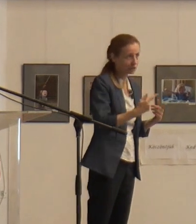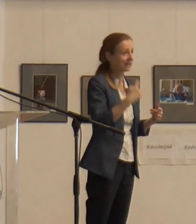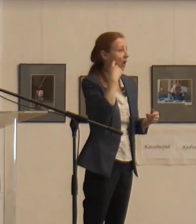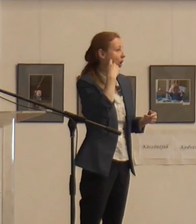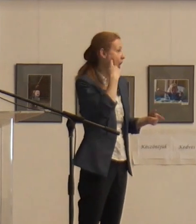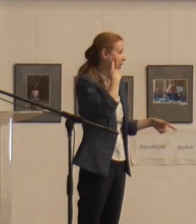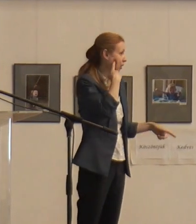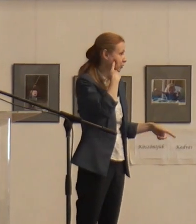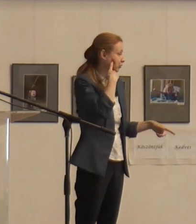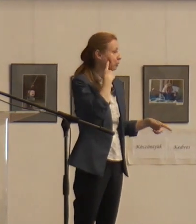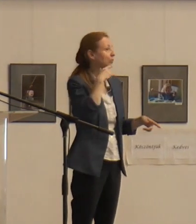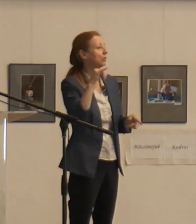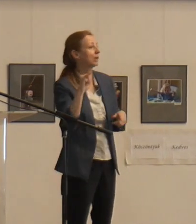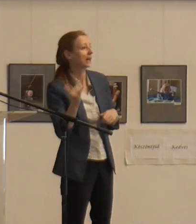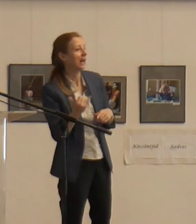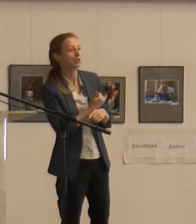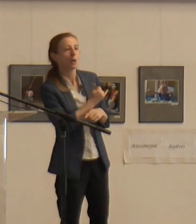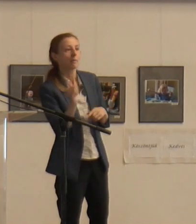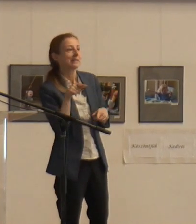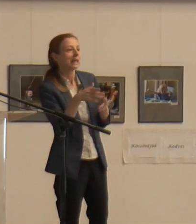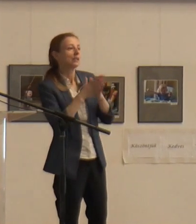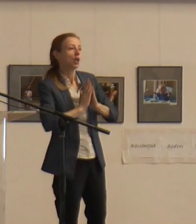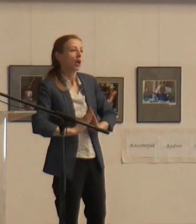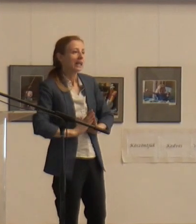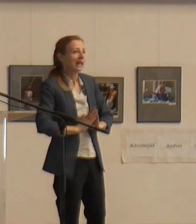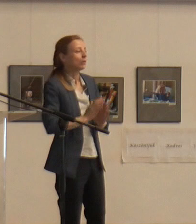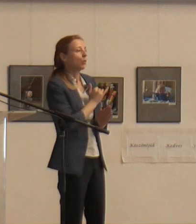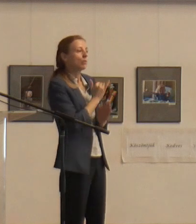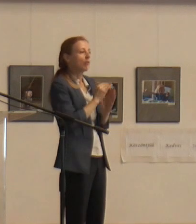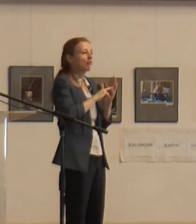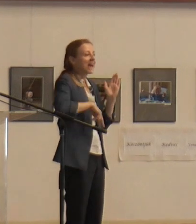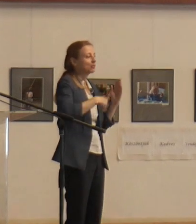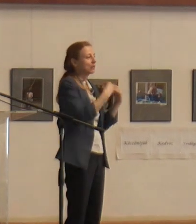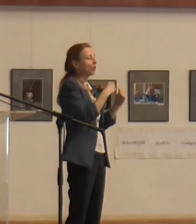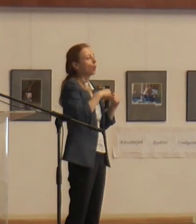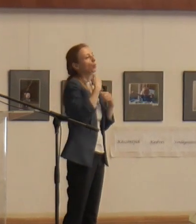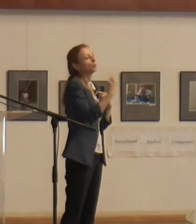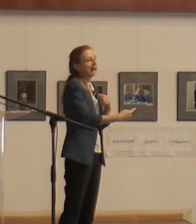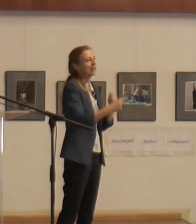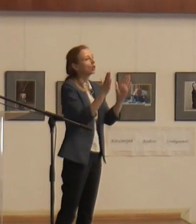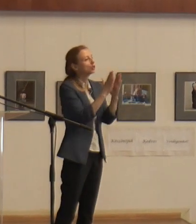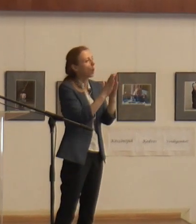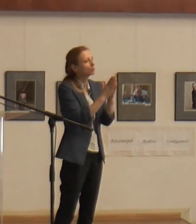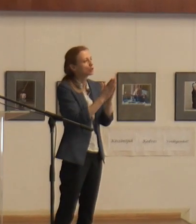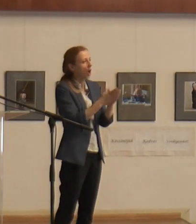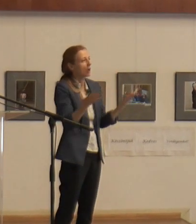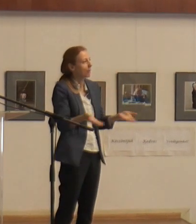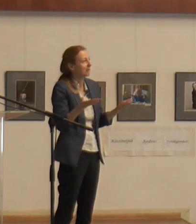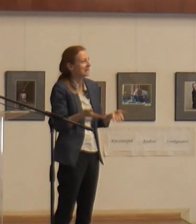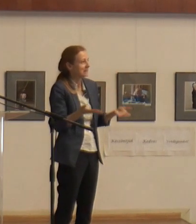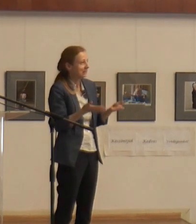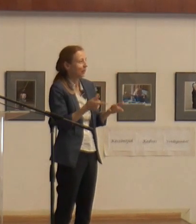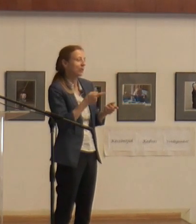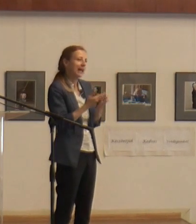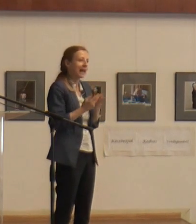hallgatunk, és én mindenkit arra kérek, hogy minden vers előtt majd kapcsan biztatják, vagy legyen